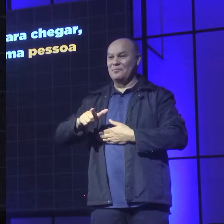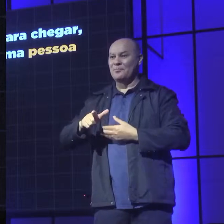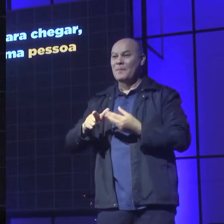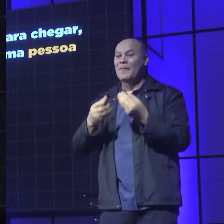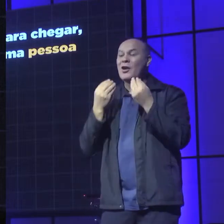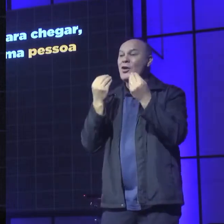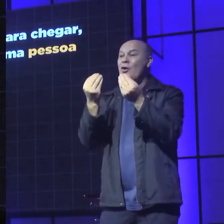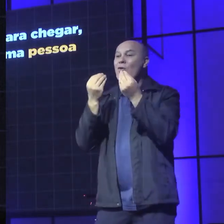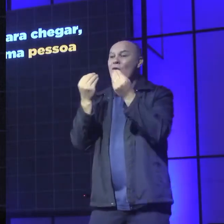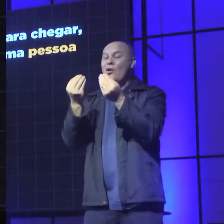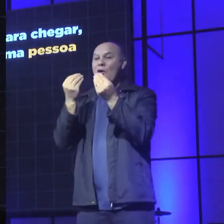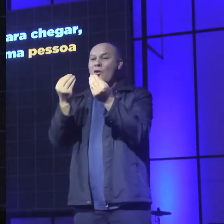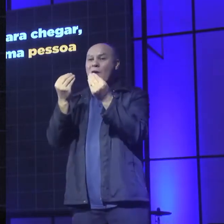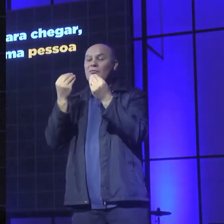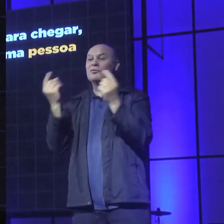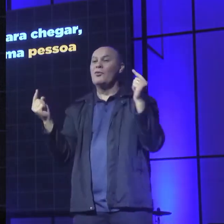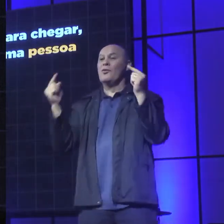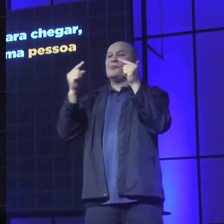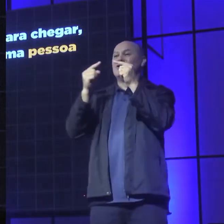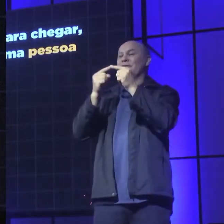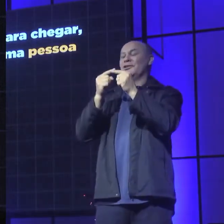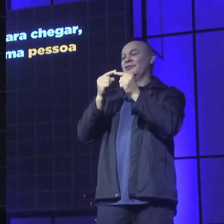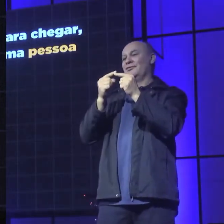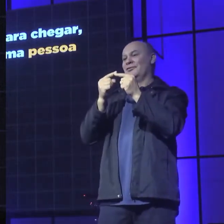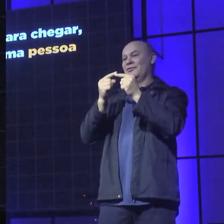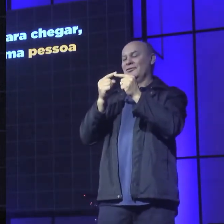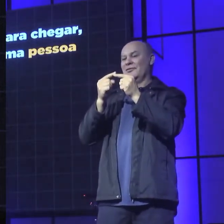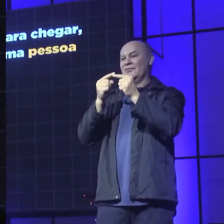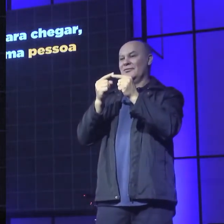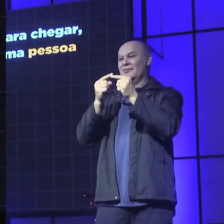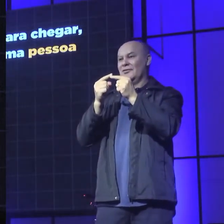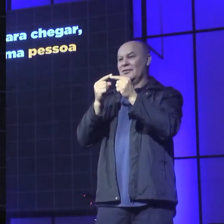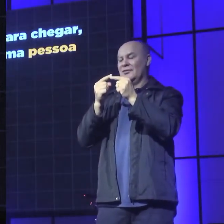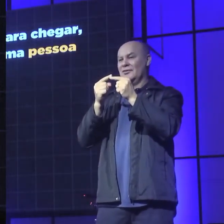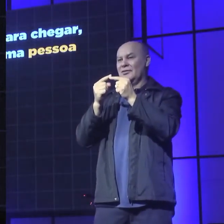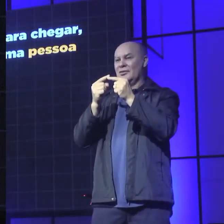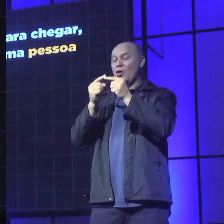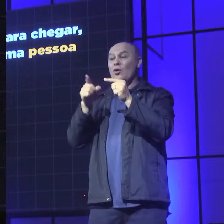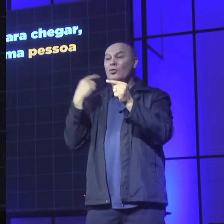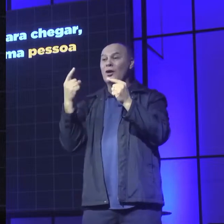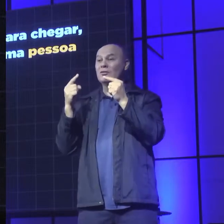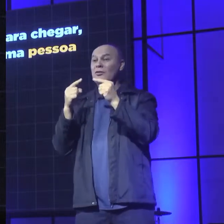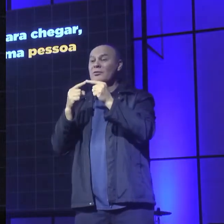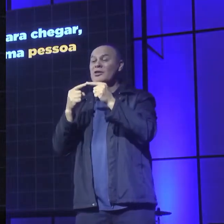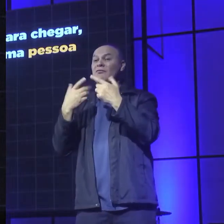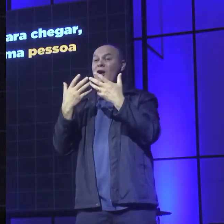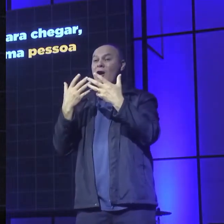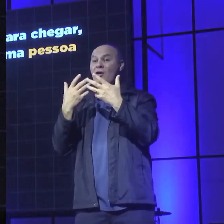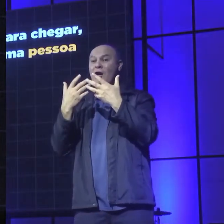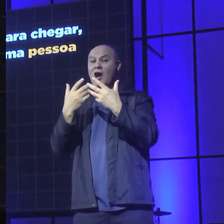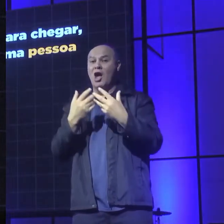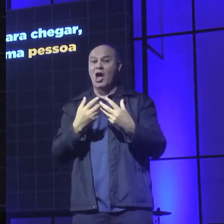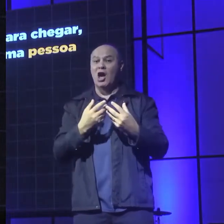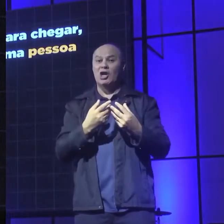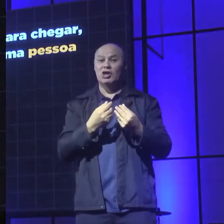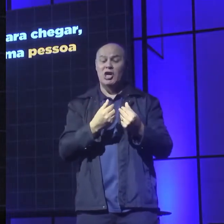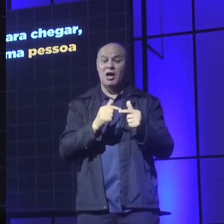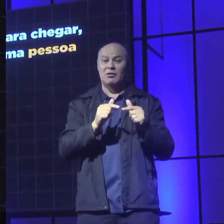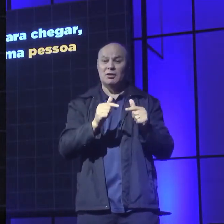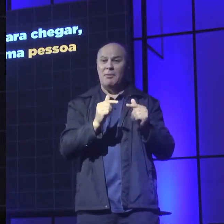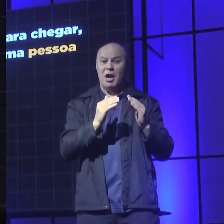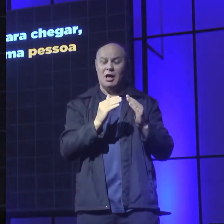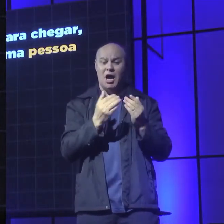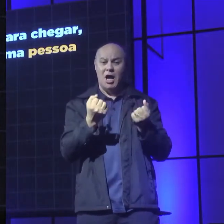que nós estamos perseguindo? É o dinheiro? É o trabalho? É a fama? É a